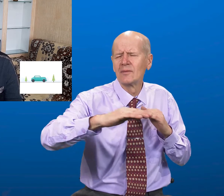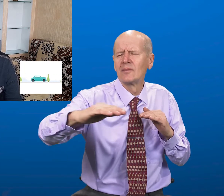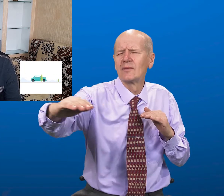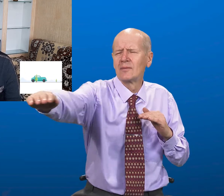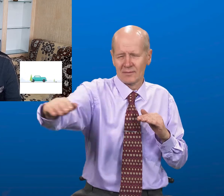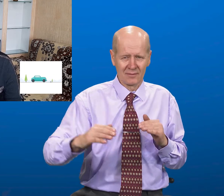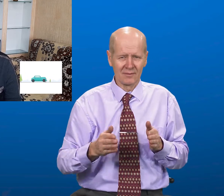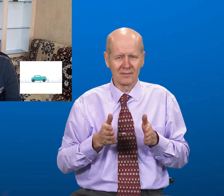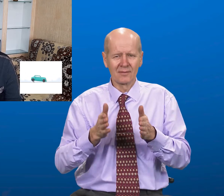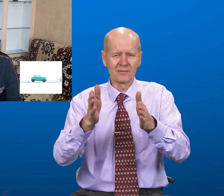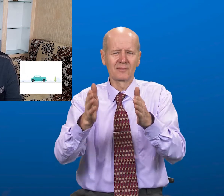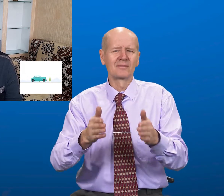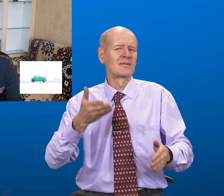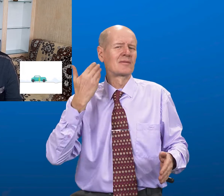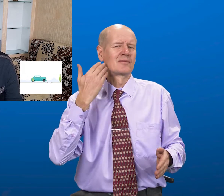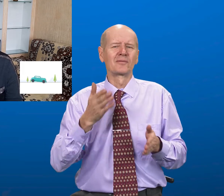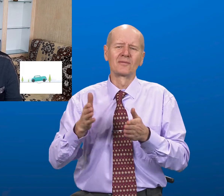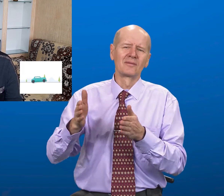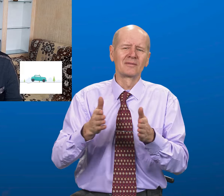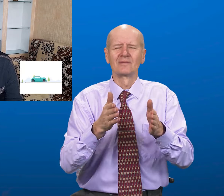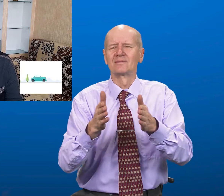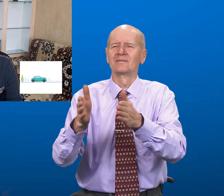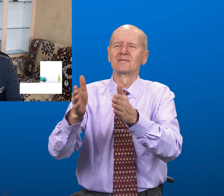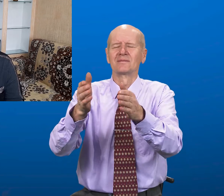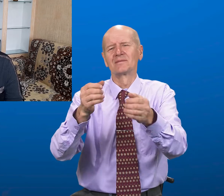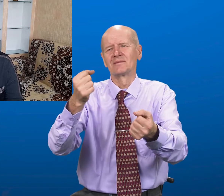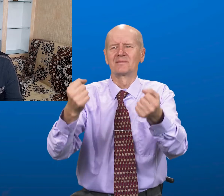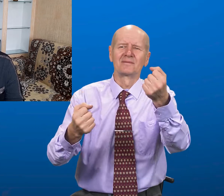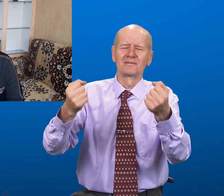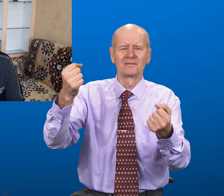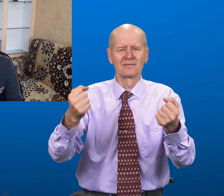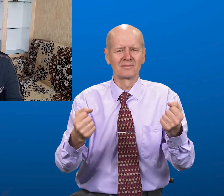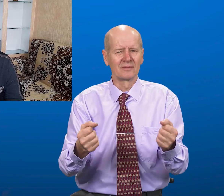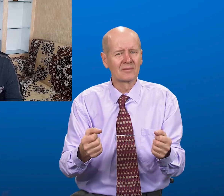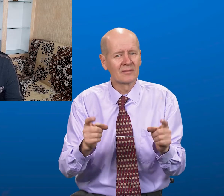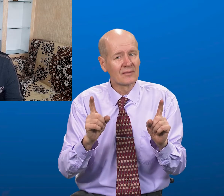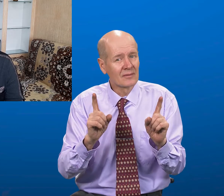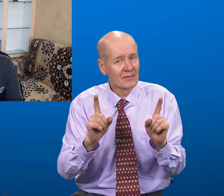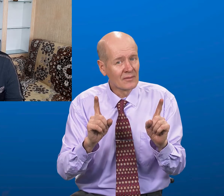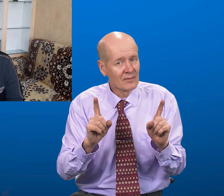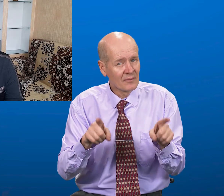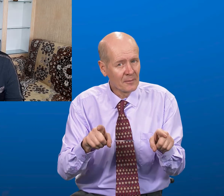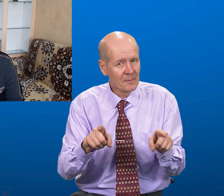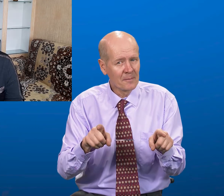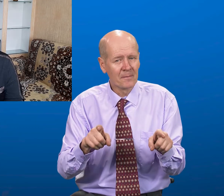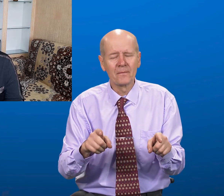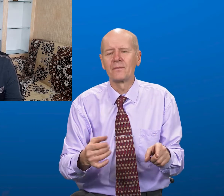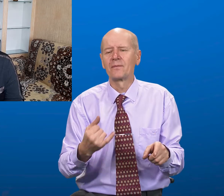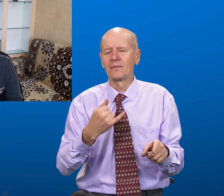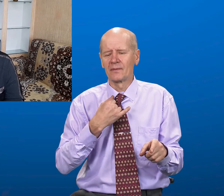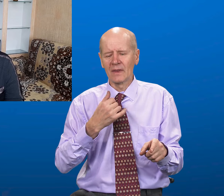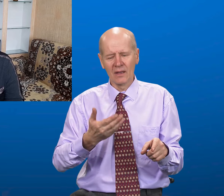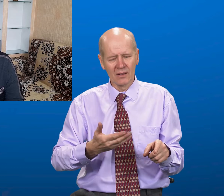ней нету никаких ухабов, нету насыпи, ям и кочек. Спасти свой народ –